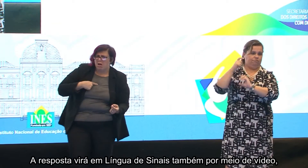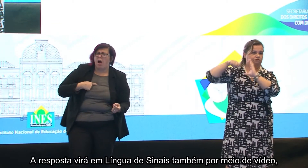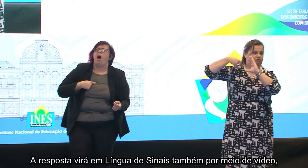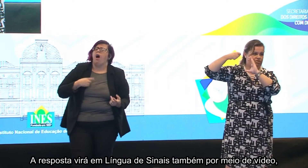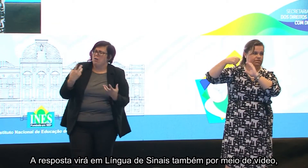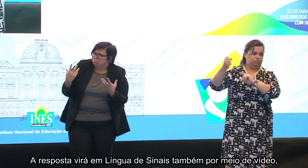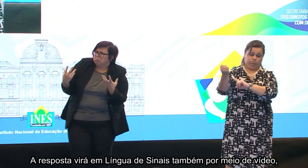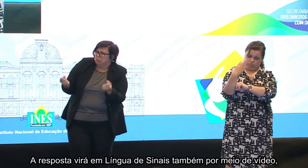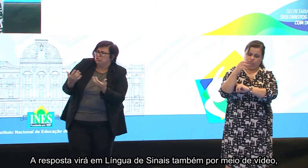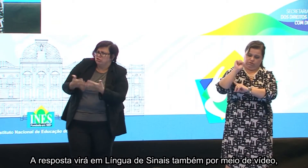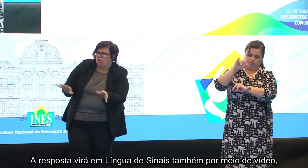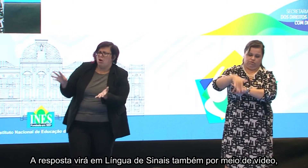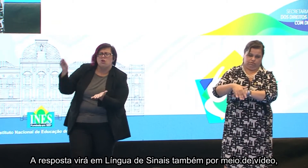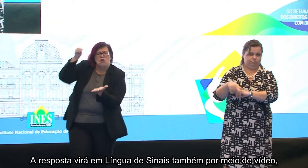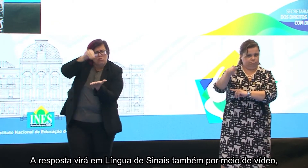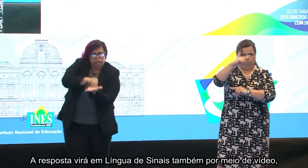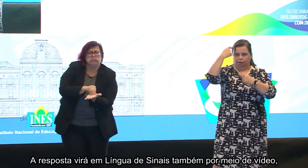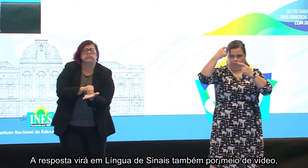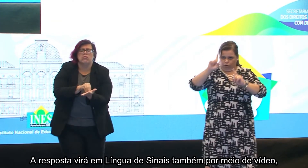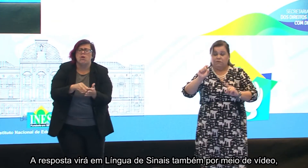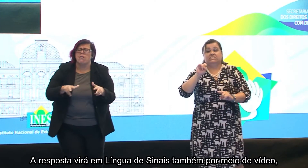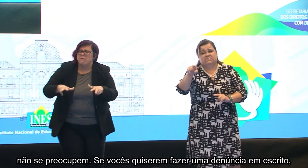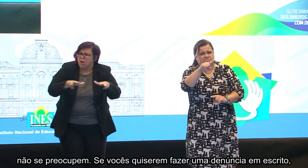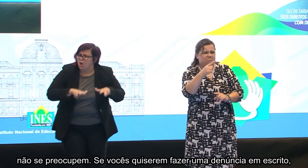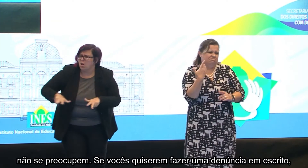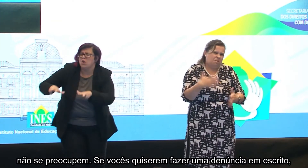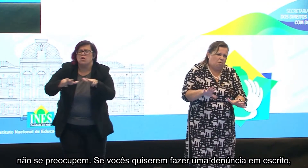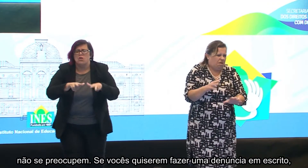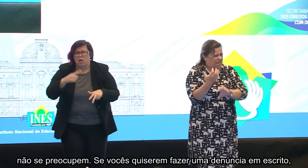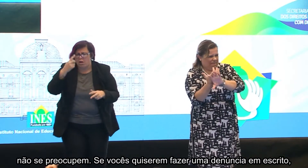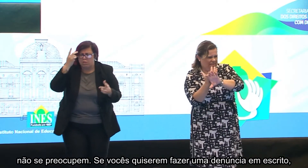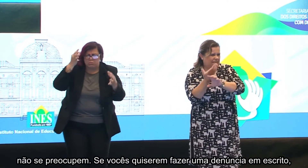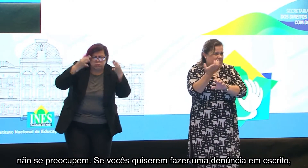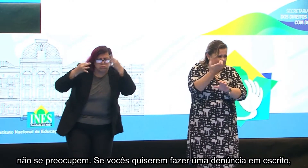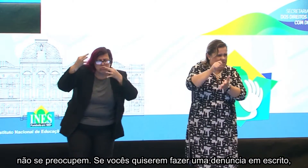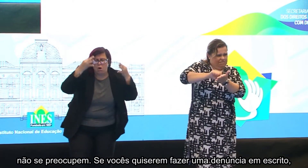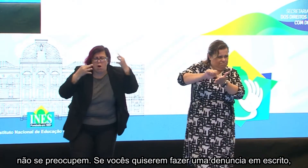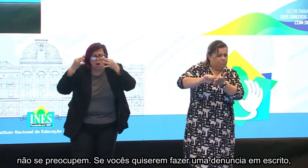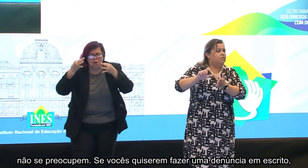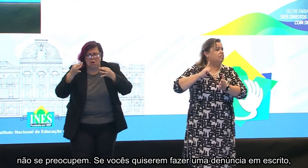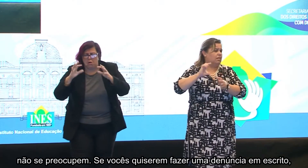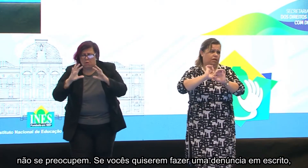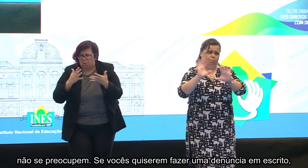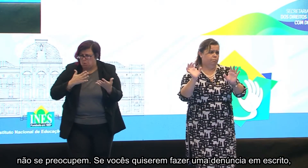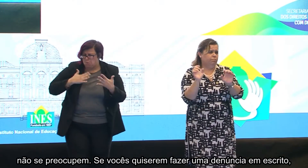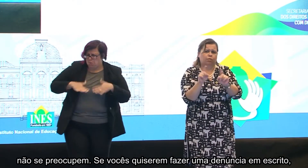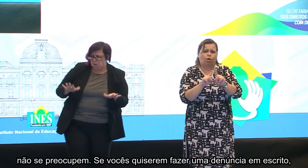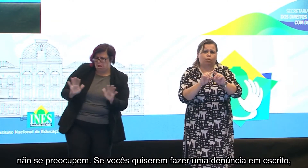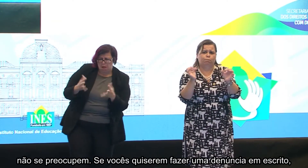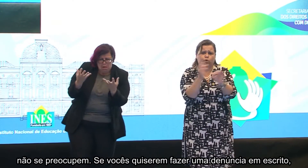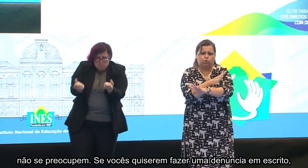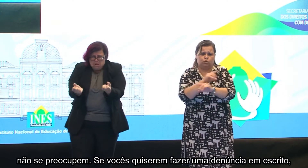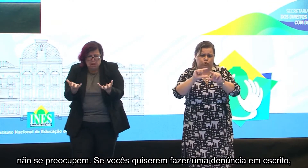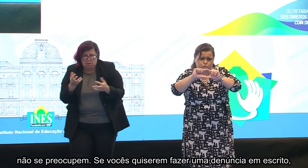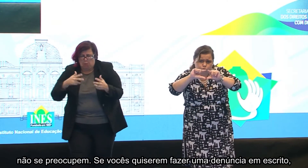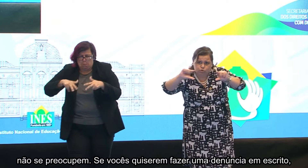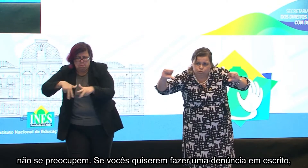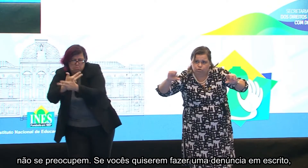língua de sinais também para vocês, por meio de vídeo. Não se preocupem. Se vocês quiserem fazer uma denúncia em